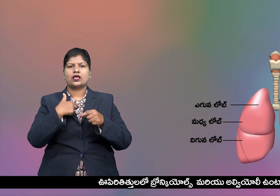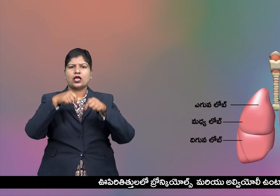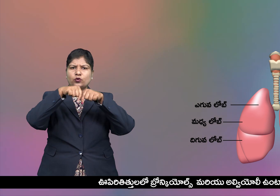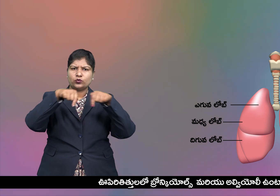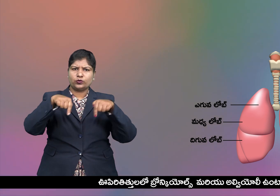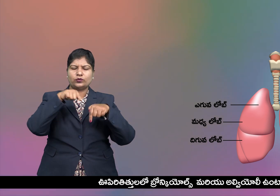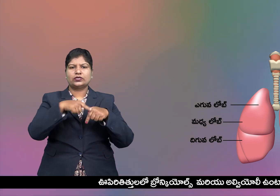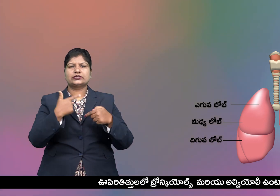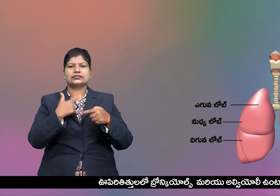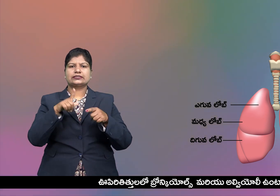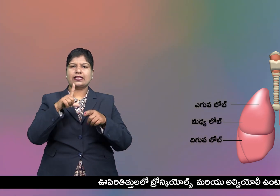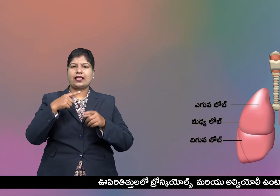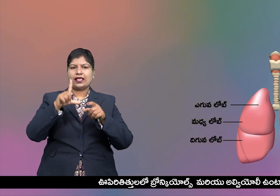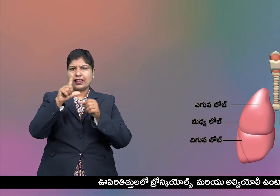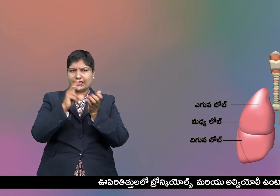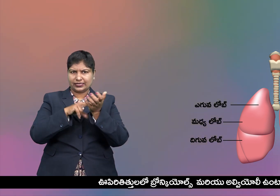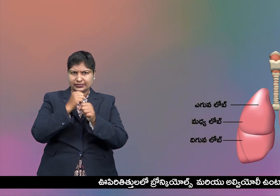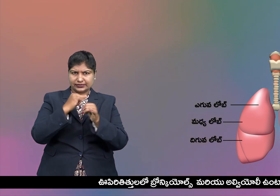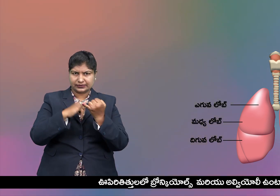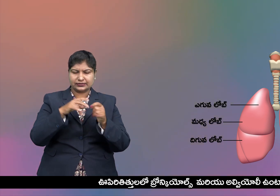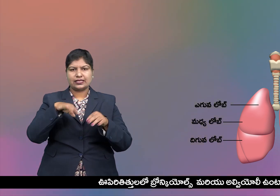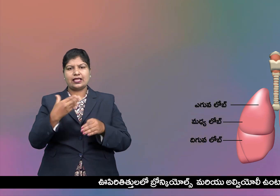మరియు ఆల్వియోలి ఉంటాయి.